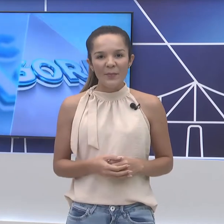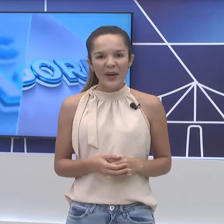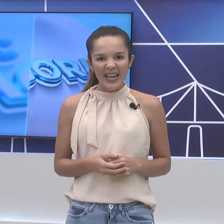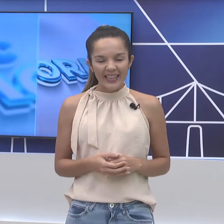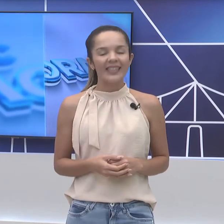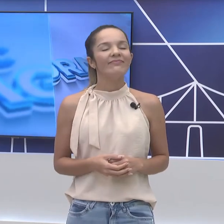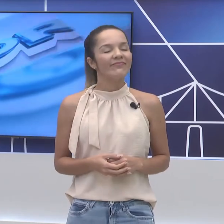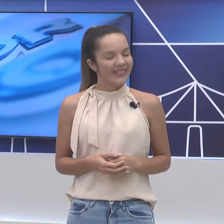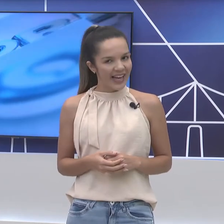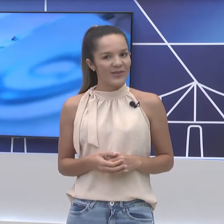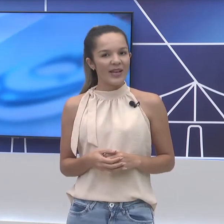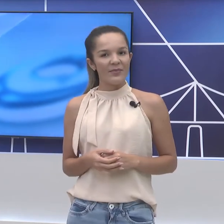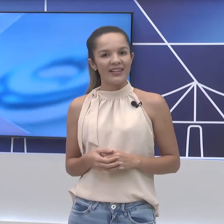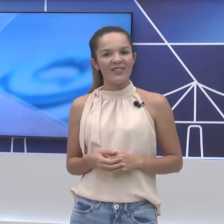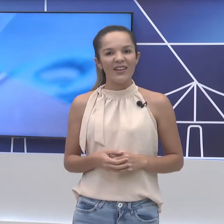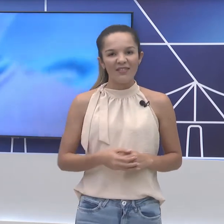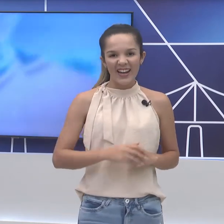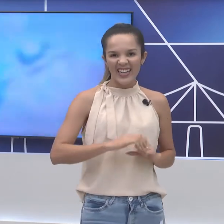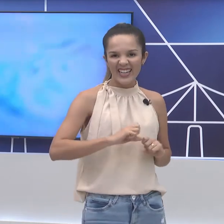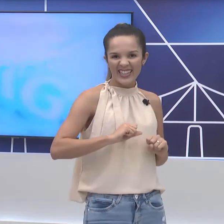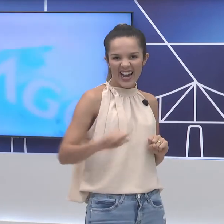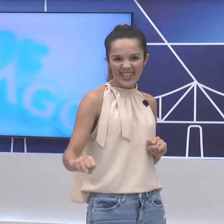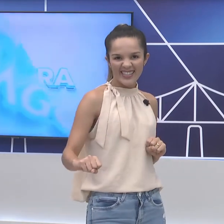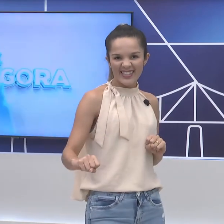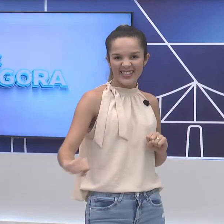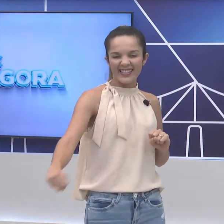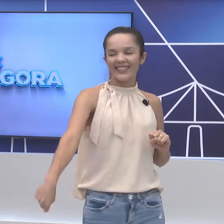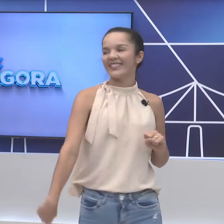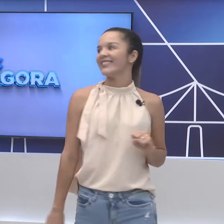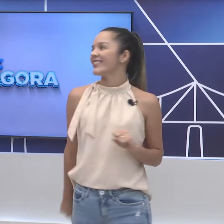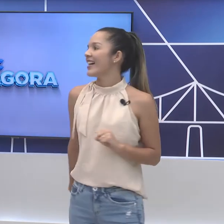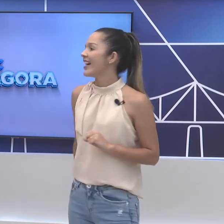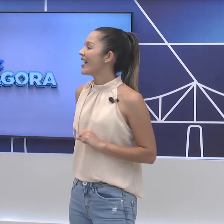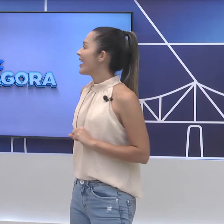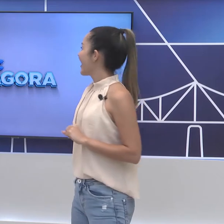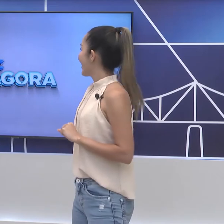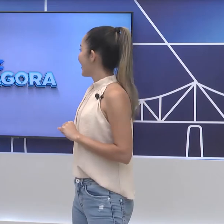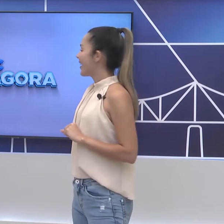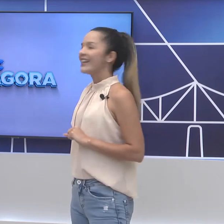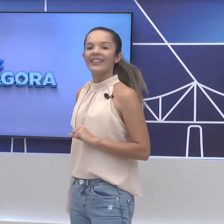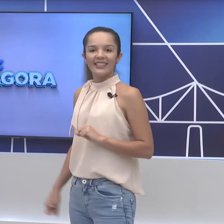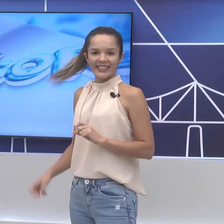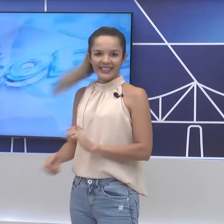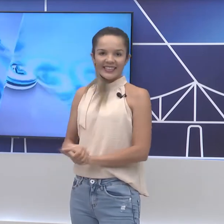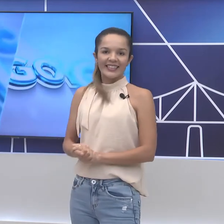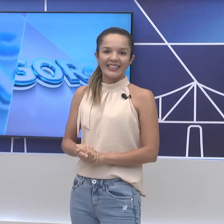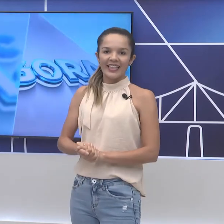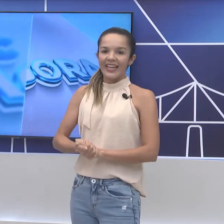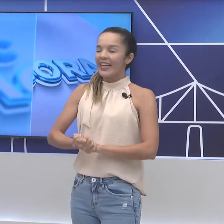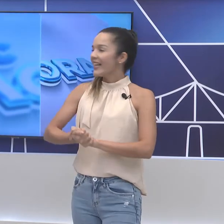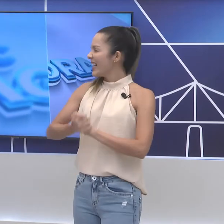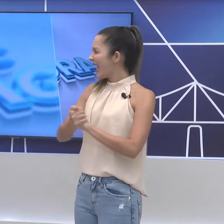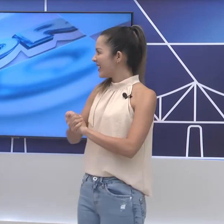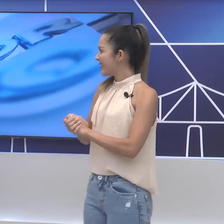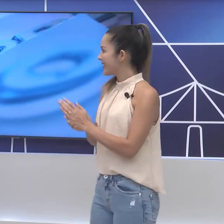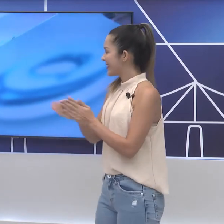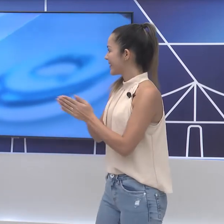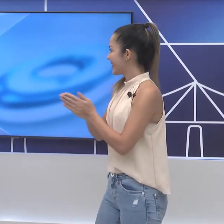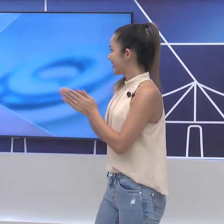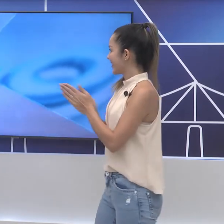semana? O quer gás, saber quem vai levar o aquele gás. Gás na sua segunda, hein? Começar a semana com todo o gás. Vamos lá, diretor. Coloque o